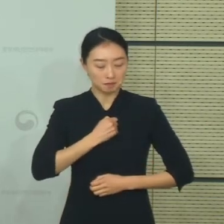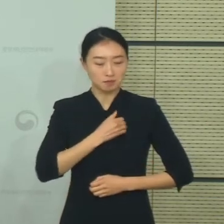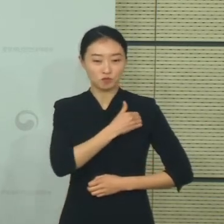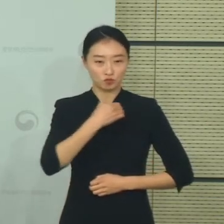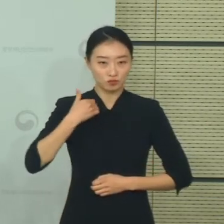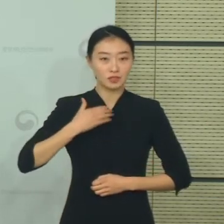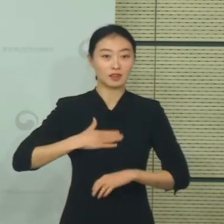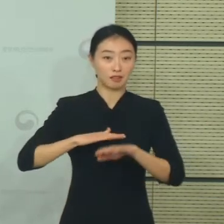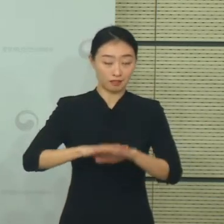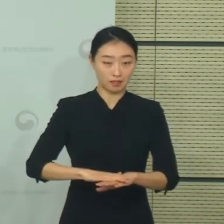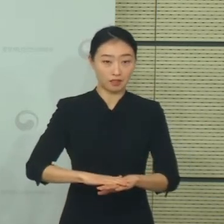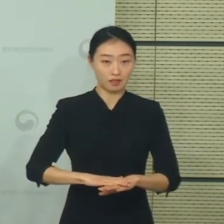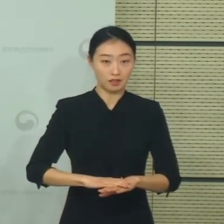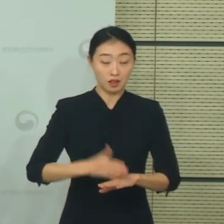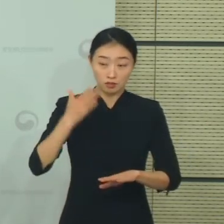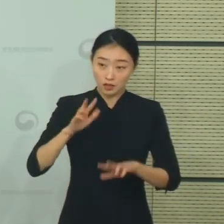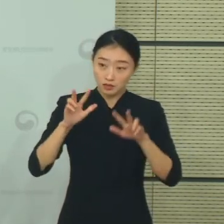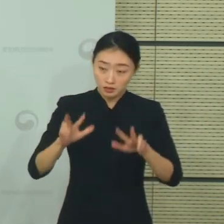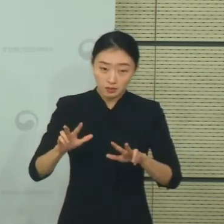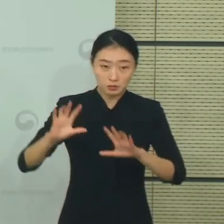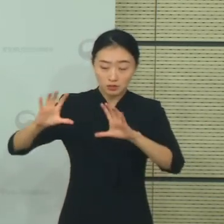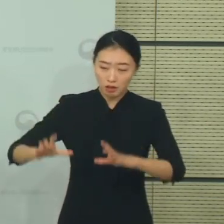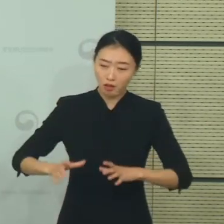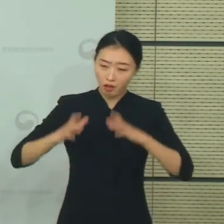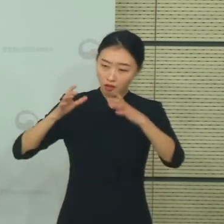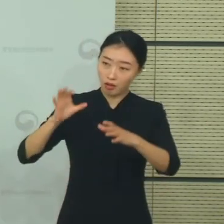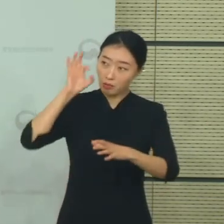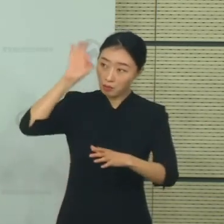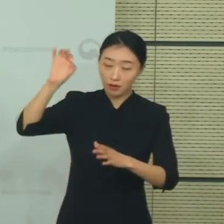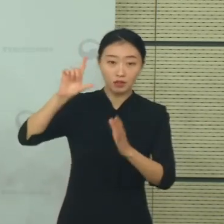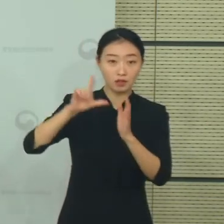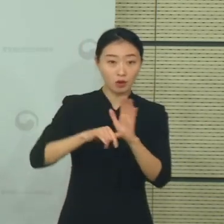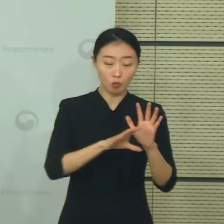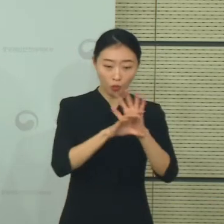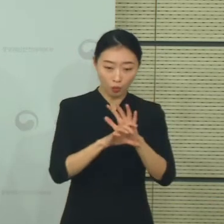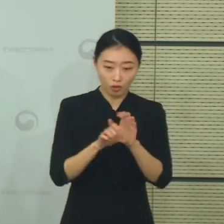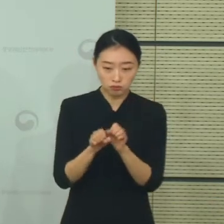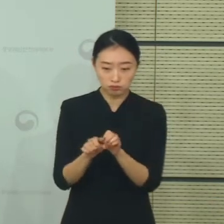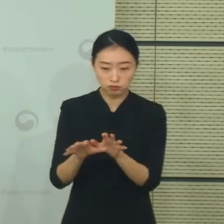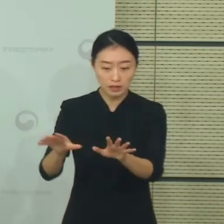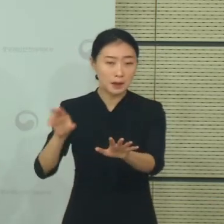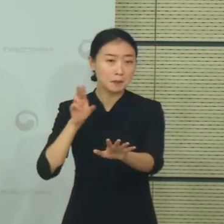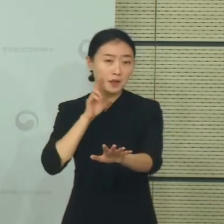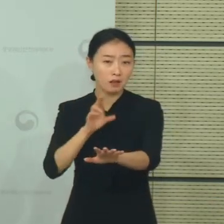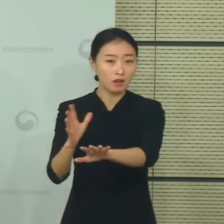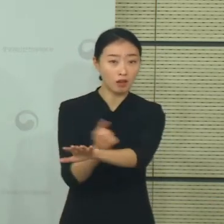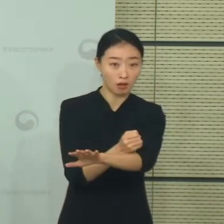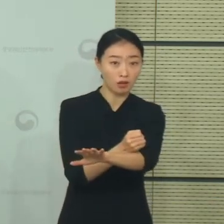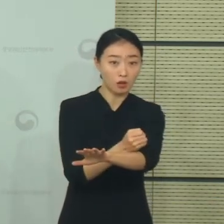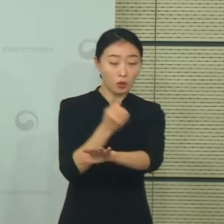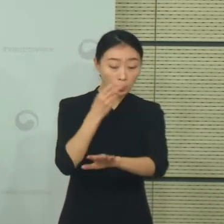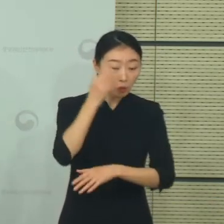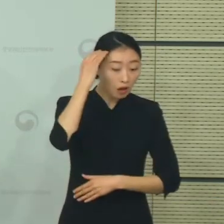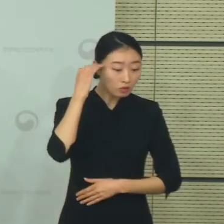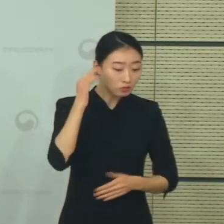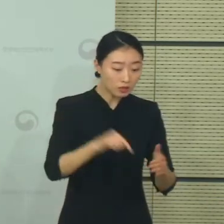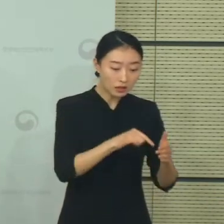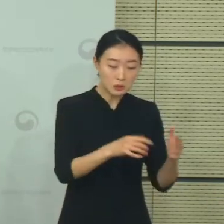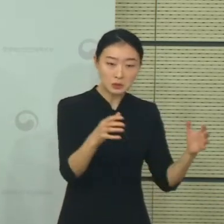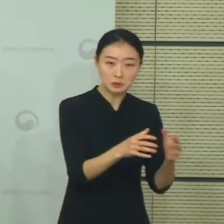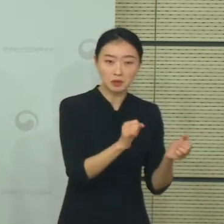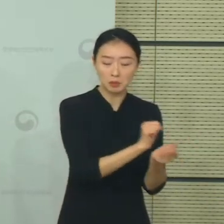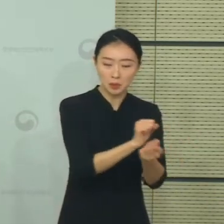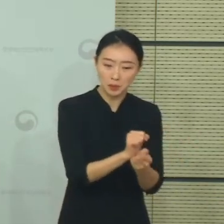그럼에도 전 세계적으로 코로나19 유행이 급속도로 진행되고 있고, 국내에서도 산발적인 집단 감염이